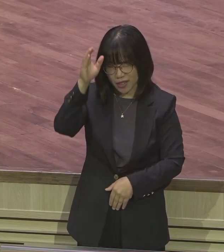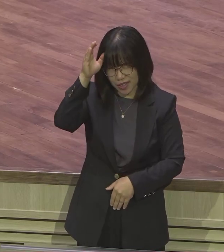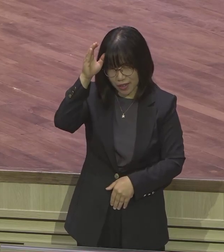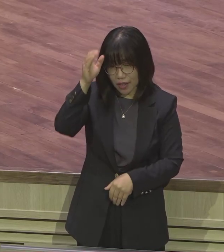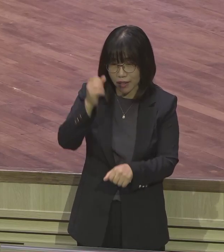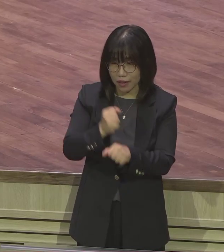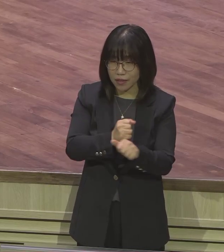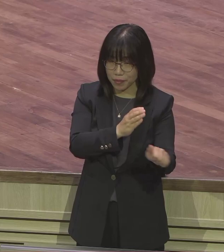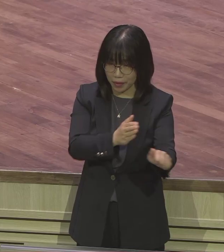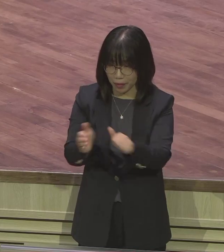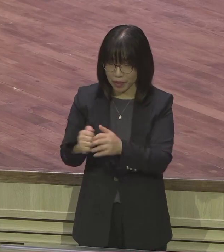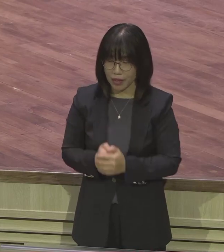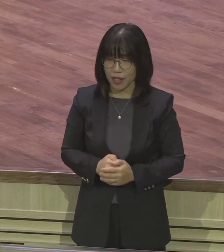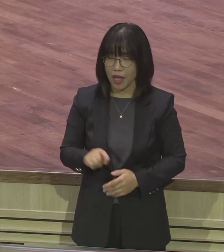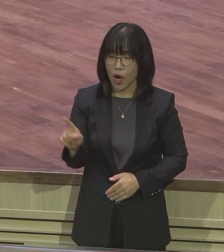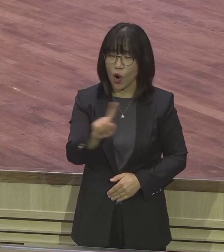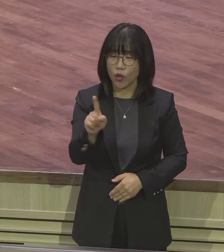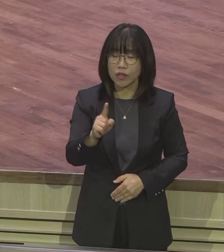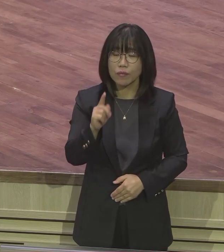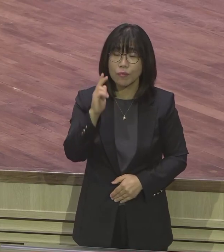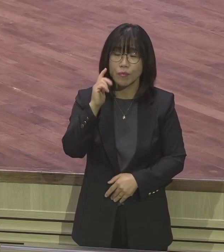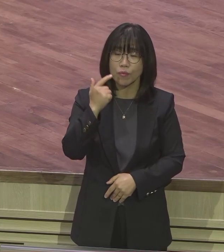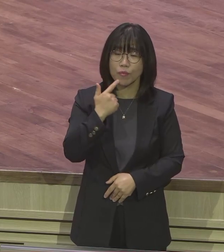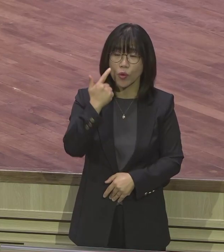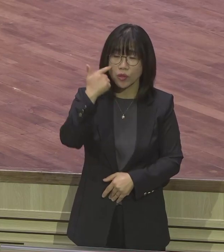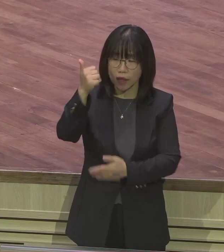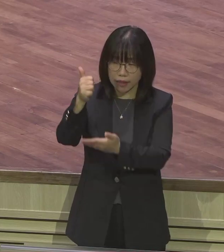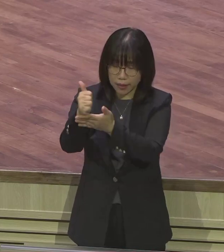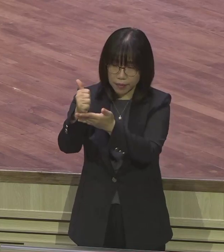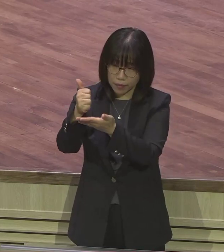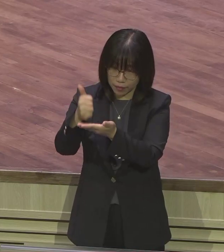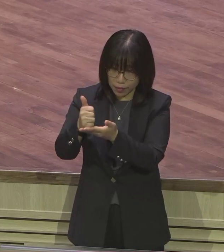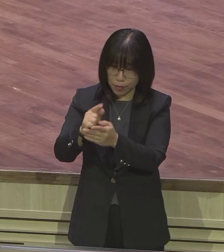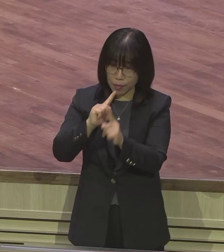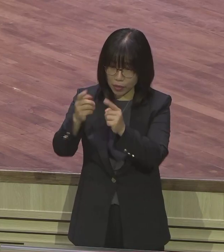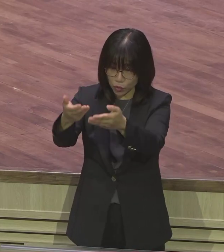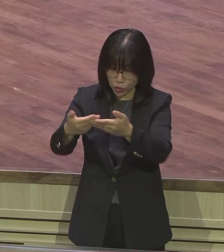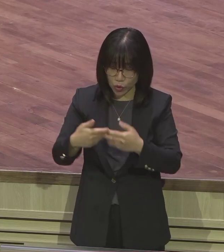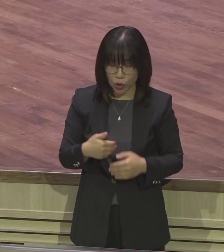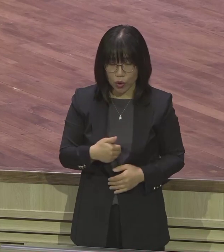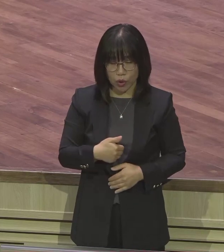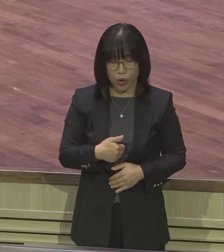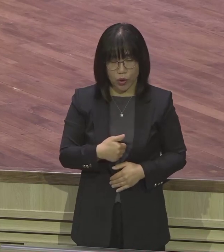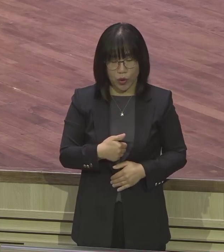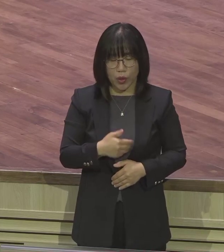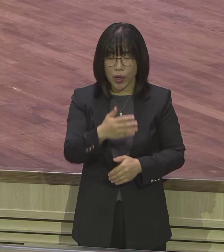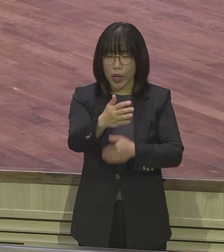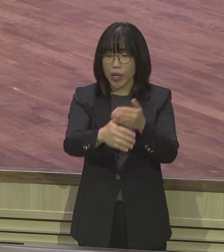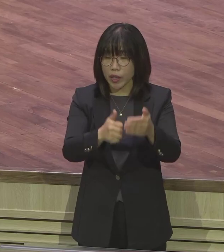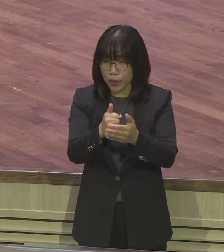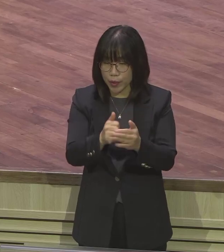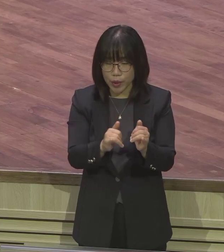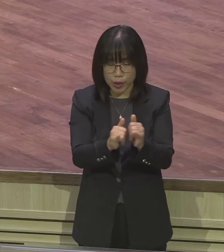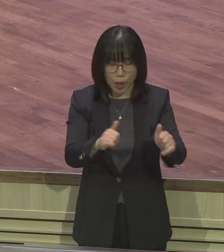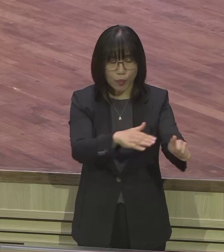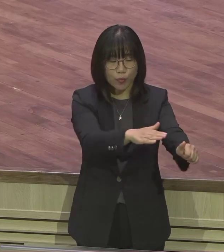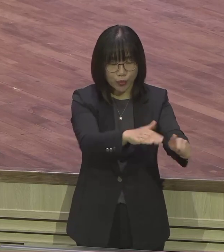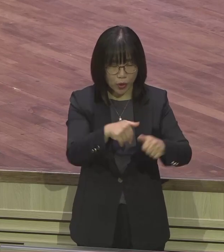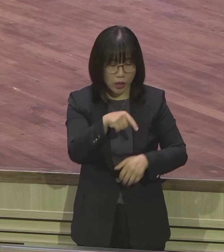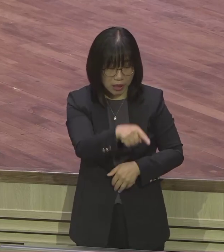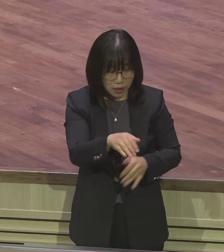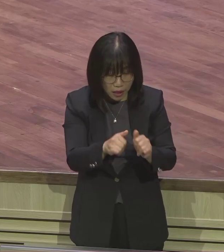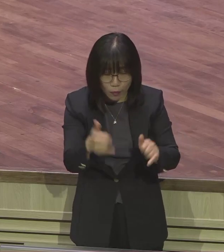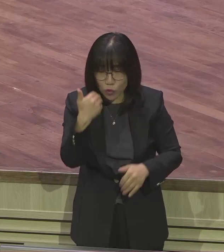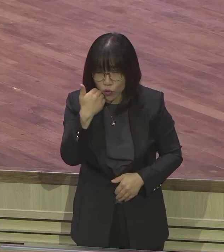A.W. 토저 목사님은 이렇게 강조했습니다. 하나님께서 사람을 부르셔서 먼저 예배자로 만드시고 그 후에 일하는